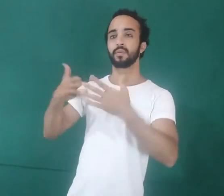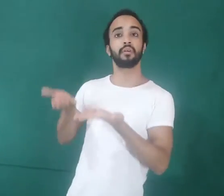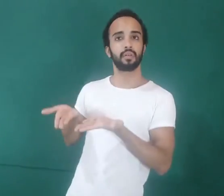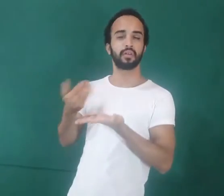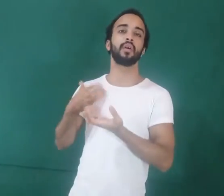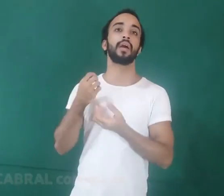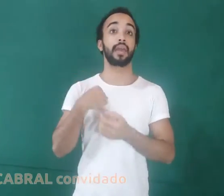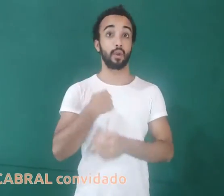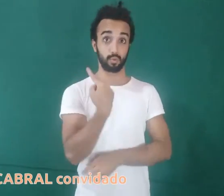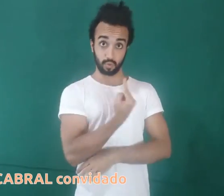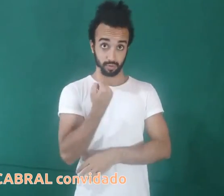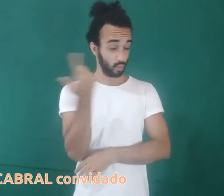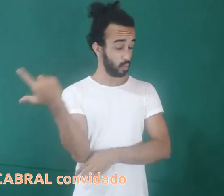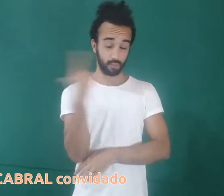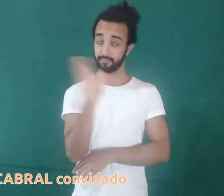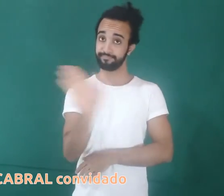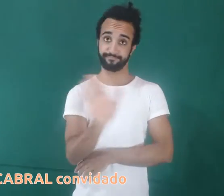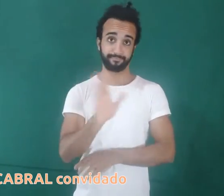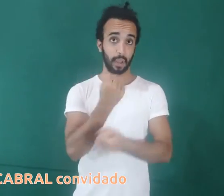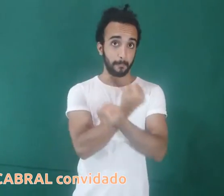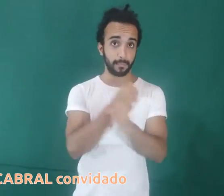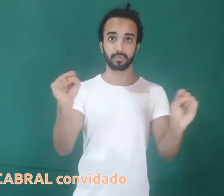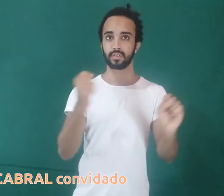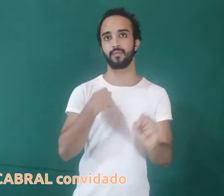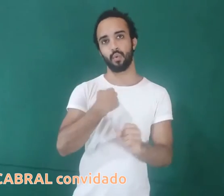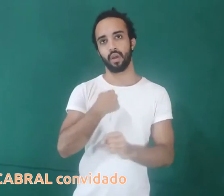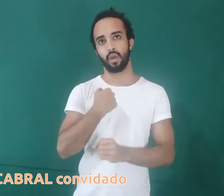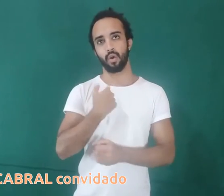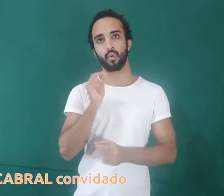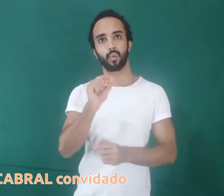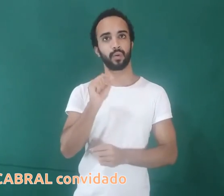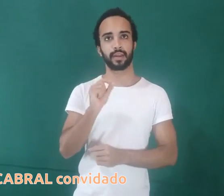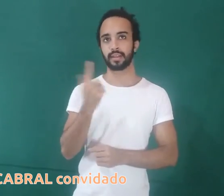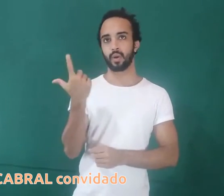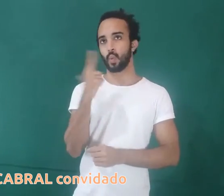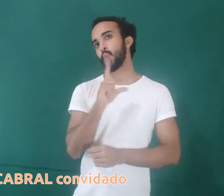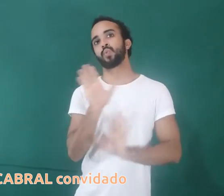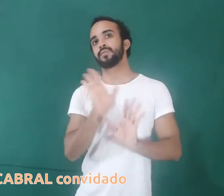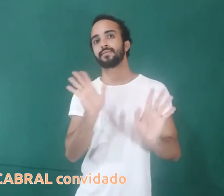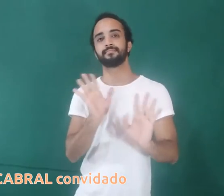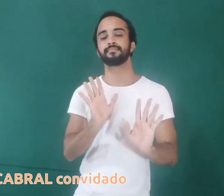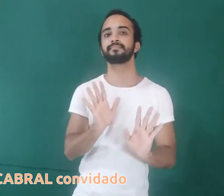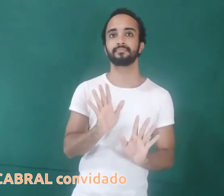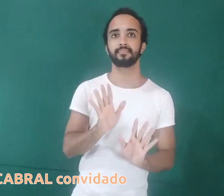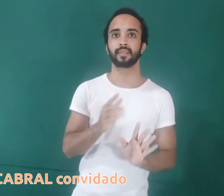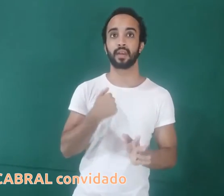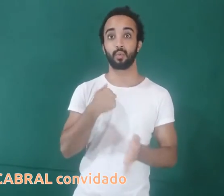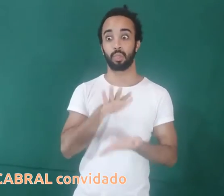sozinho, eu não posso. Com certeza eu vou sucumbir. Vou ser triturada, como tem muitas sendo trituradas nesse